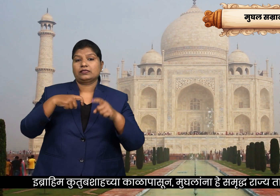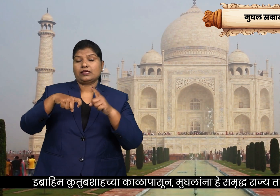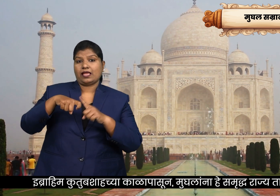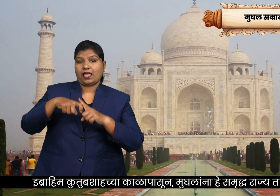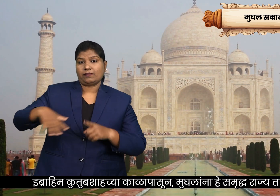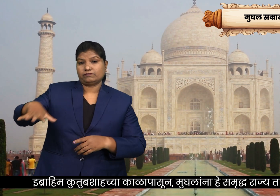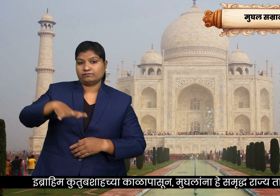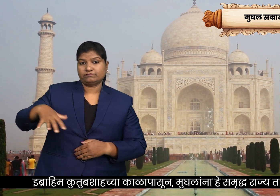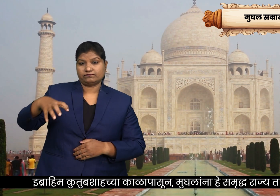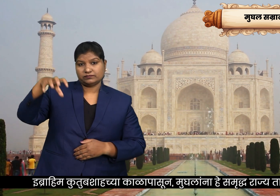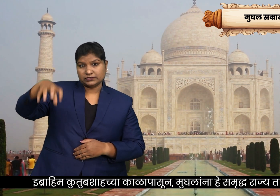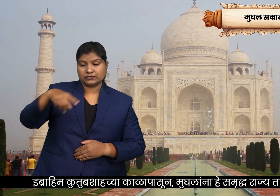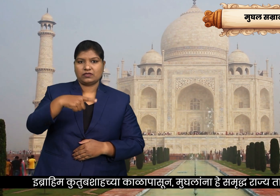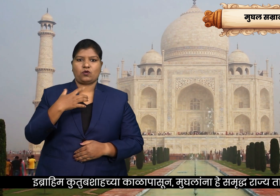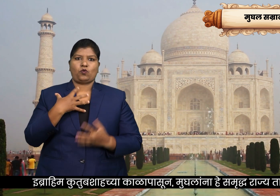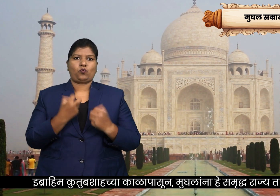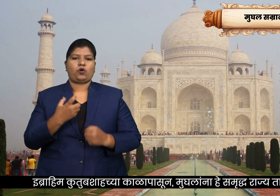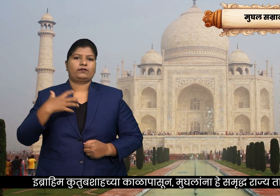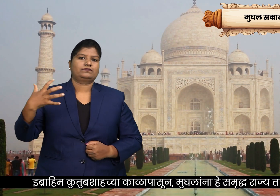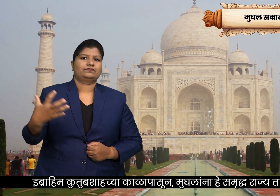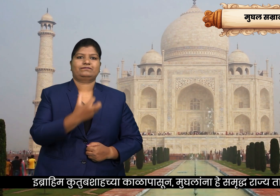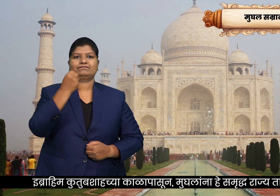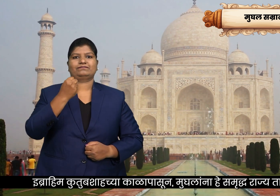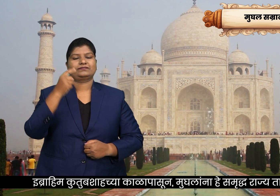ताब्यात घ्यायचे होते.